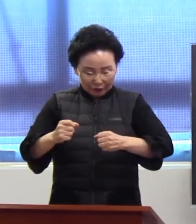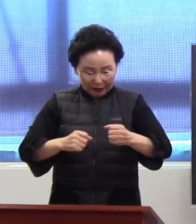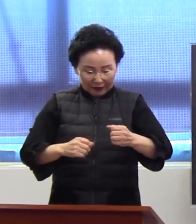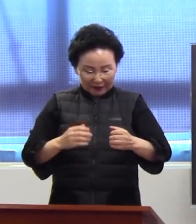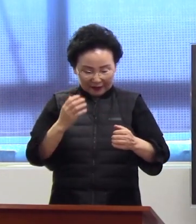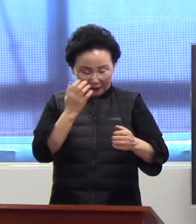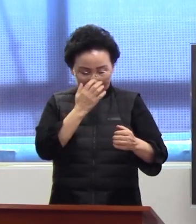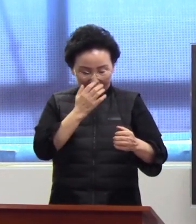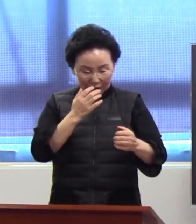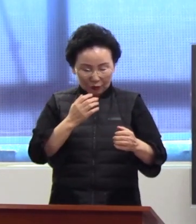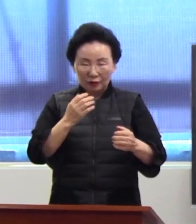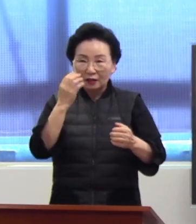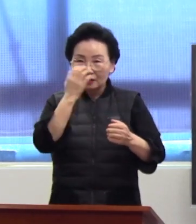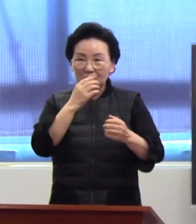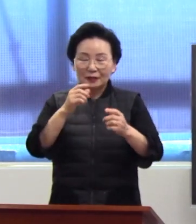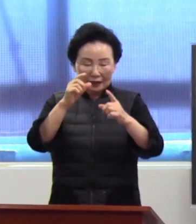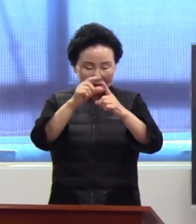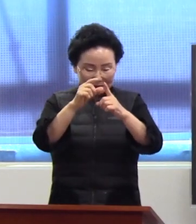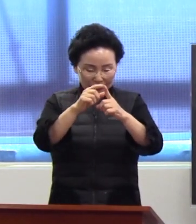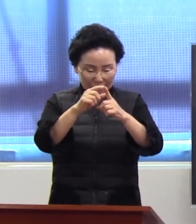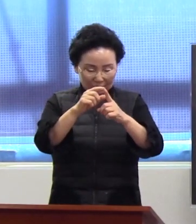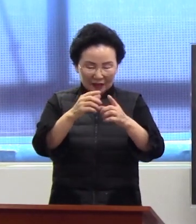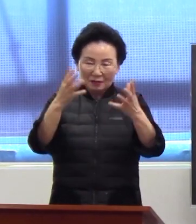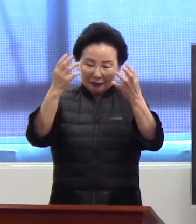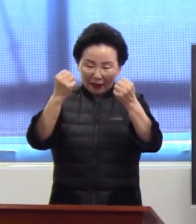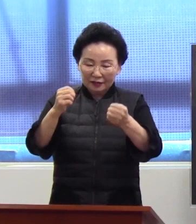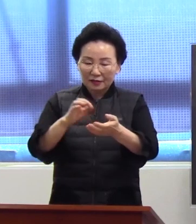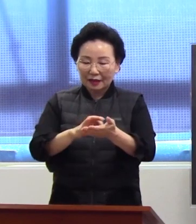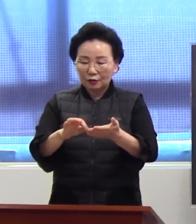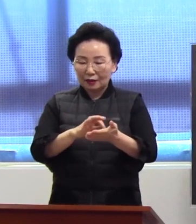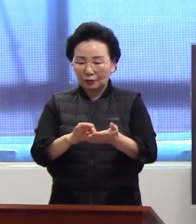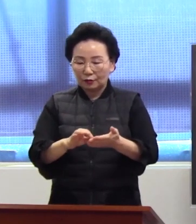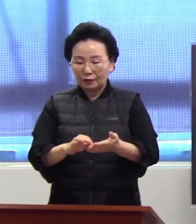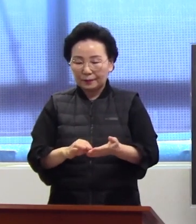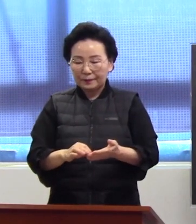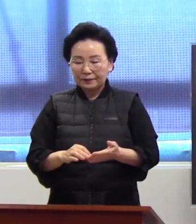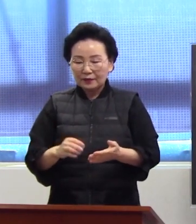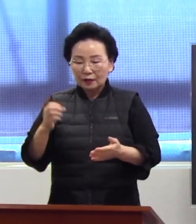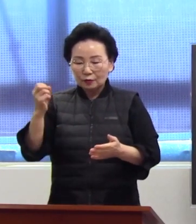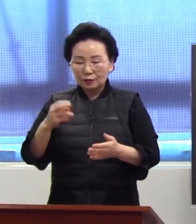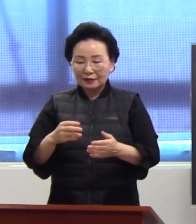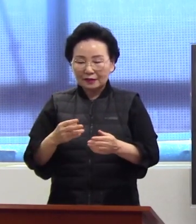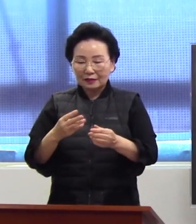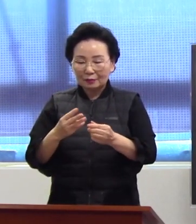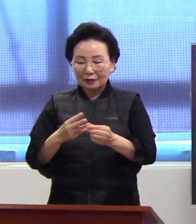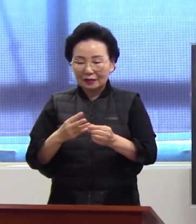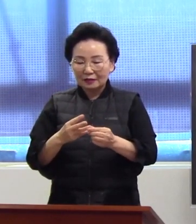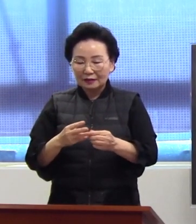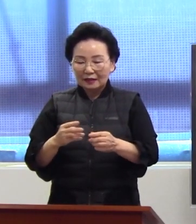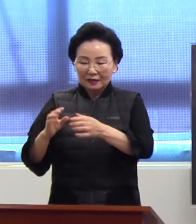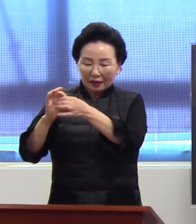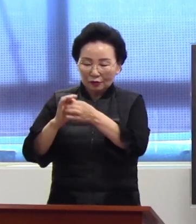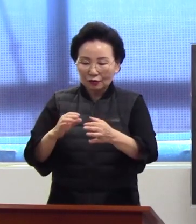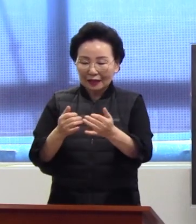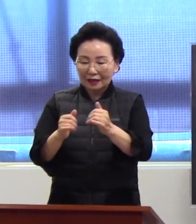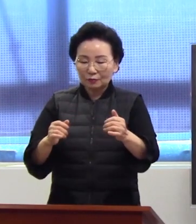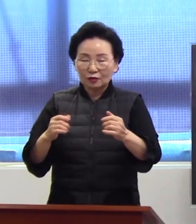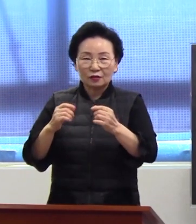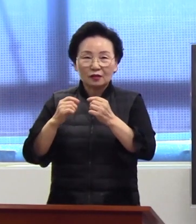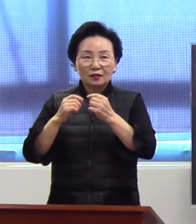행동이 음란하고 음란한 단어를 많이 사용하고 또 이제 세 번째는 계속 사람들을